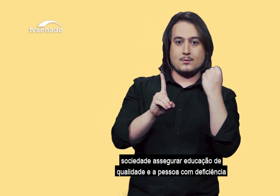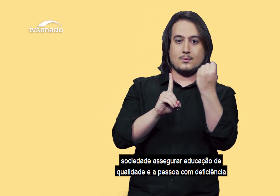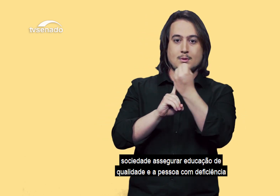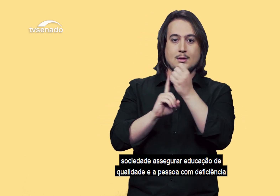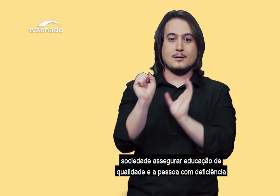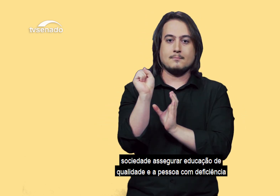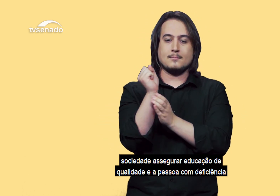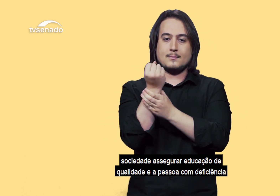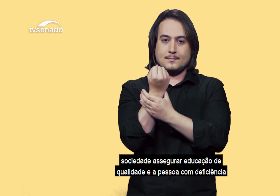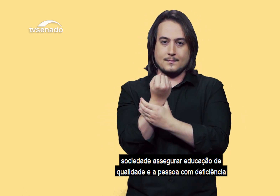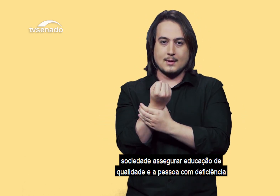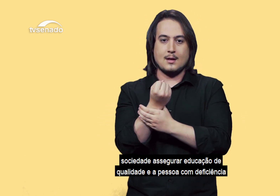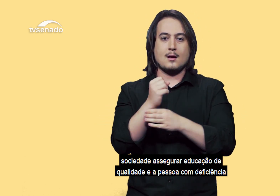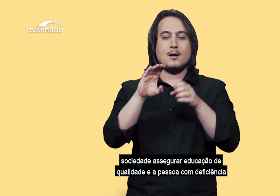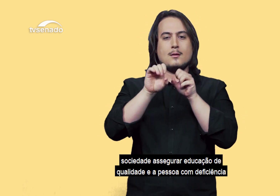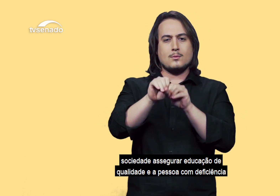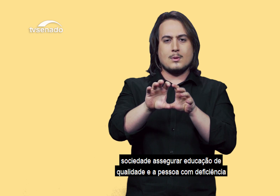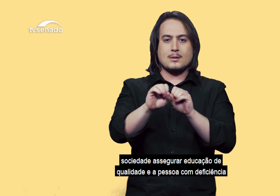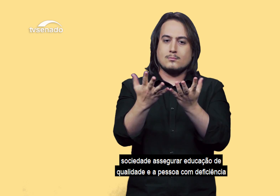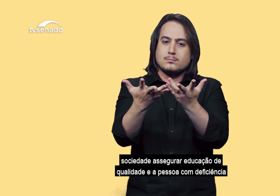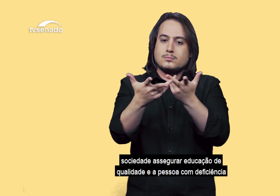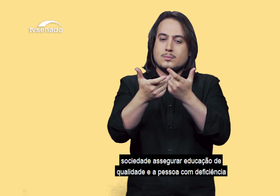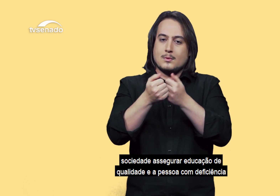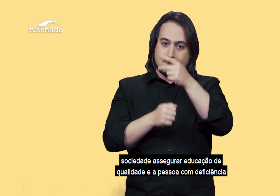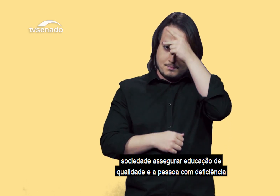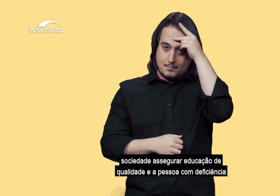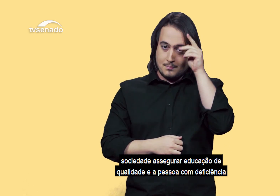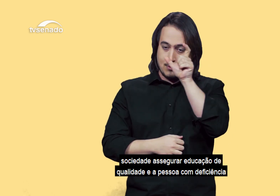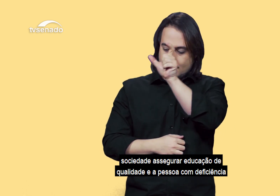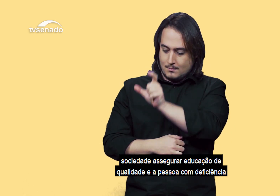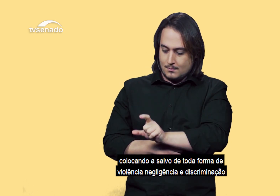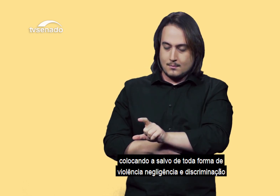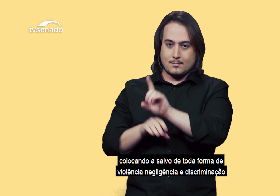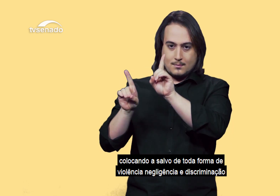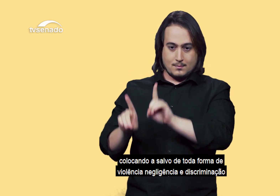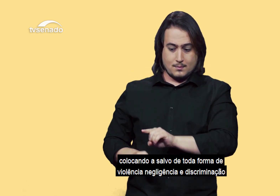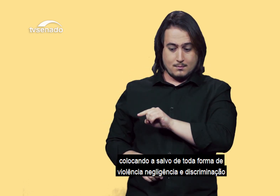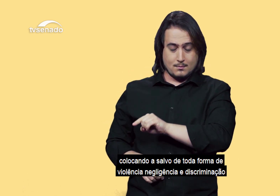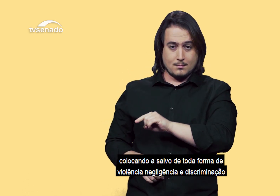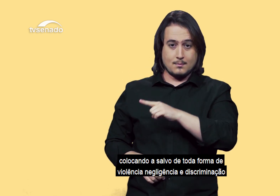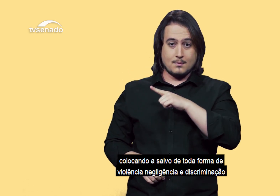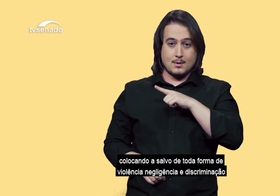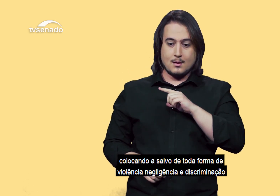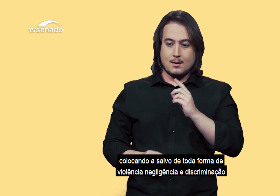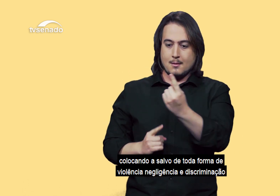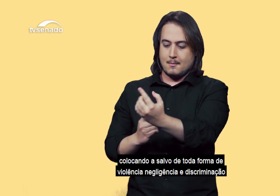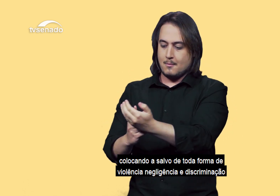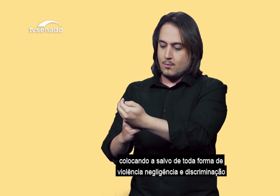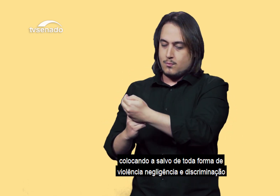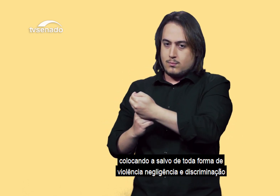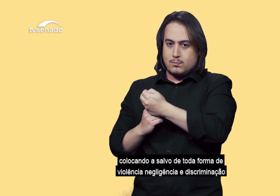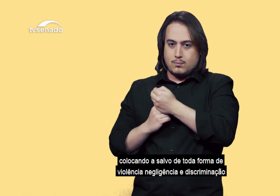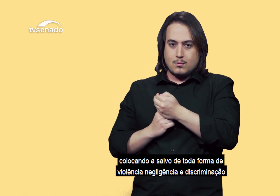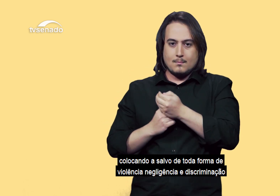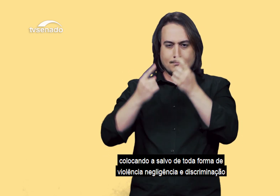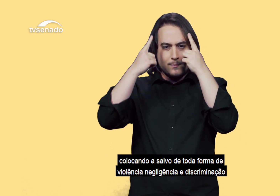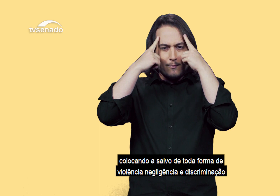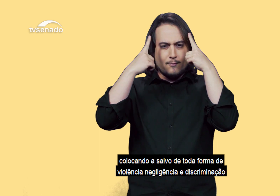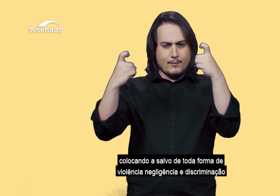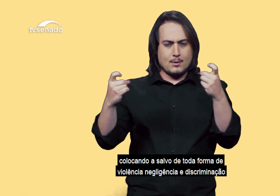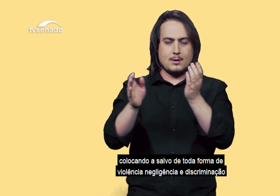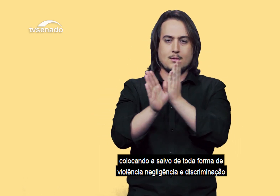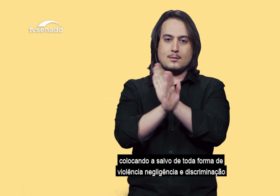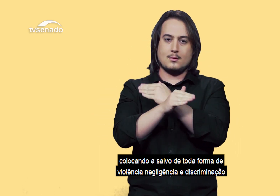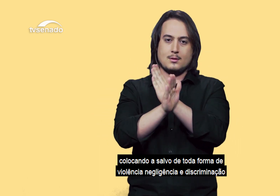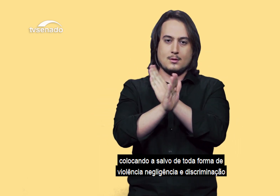assegurar educação de qualidade à pessoa com deficiência, colocando-a a salvo de toda forma de